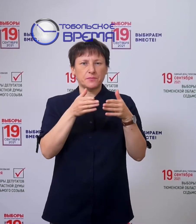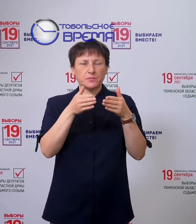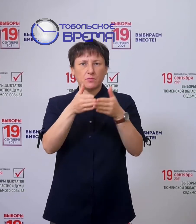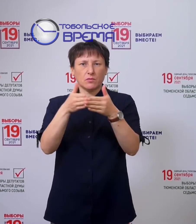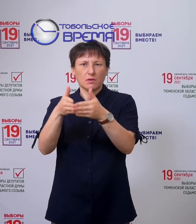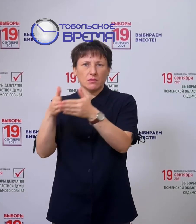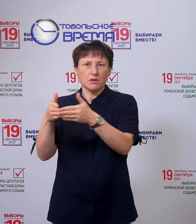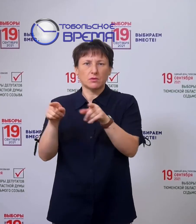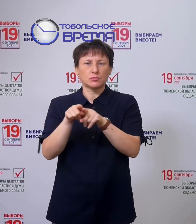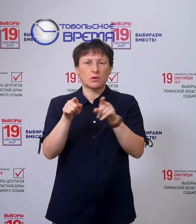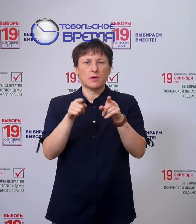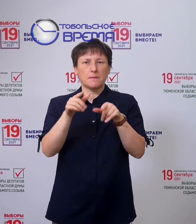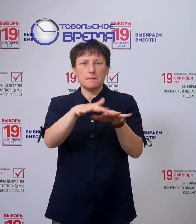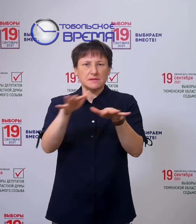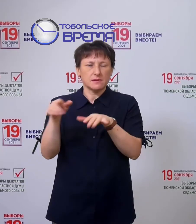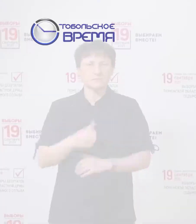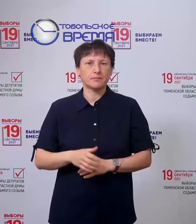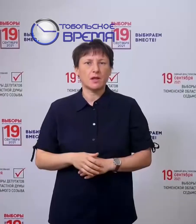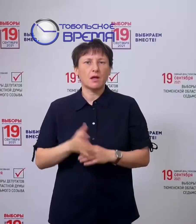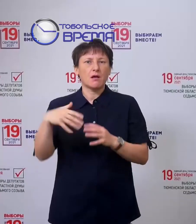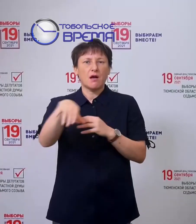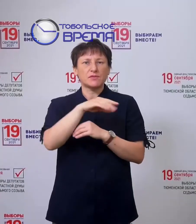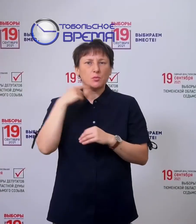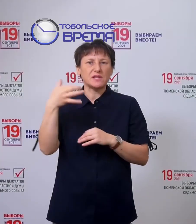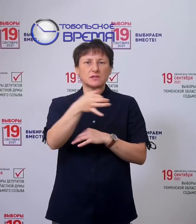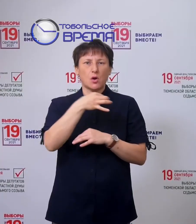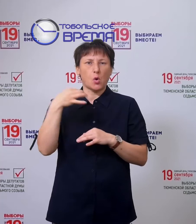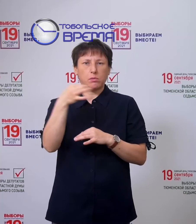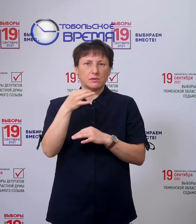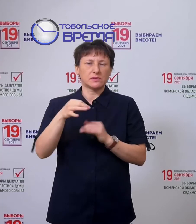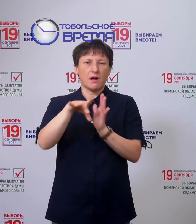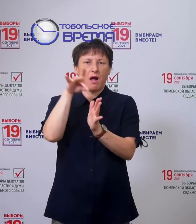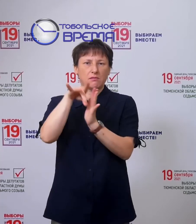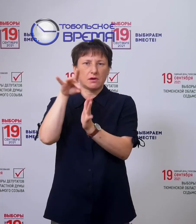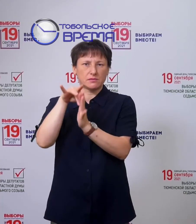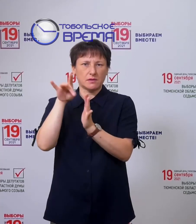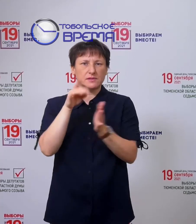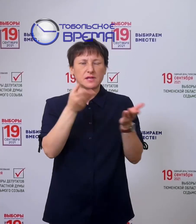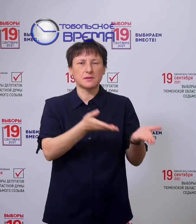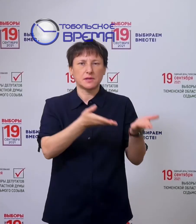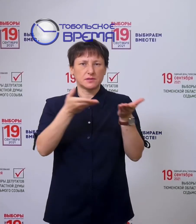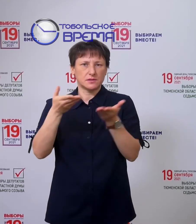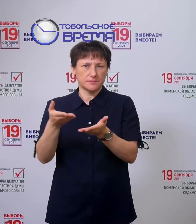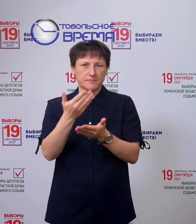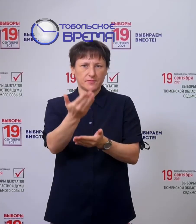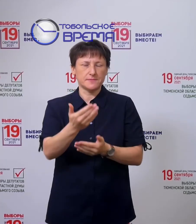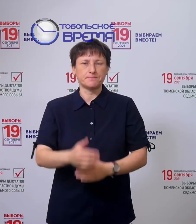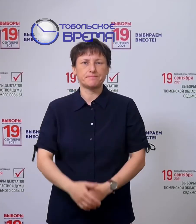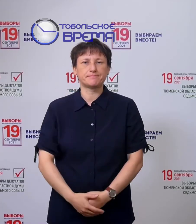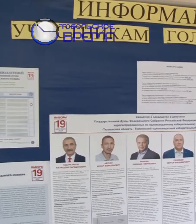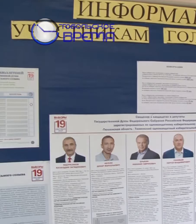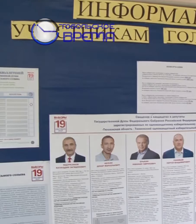и отдаленных местностях. Тюменская область голосует. Присоединяйтесь и вы.